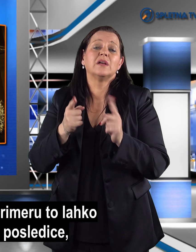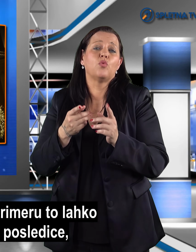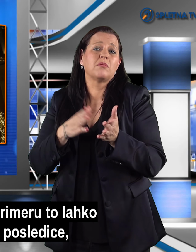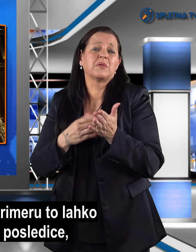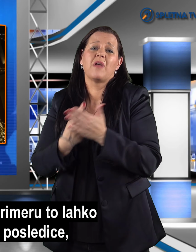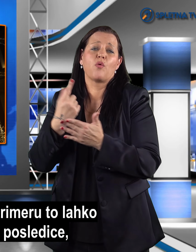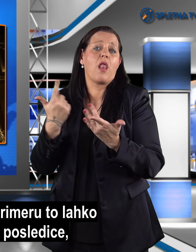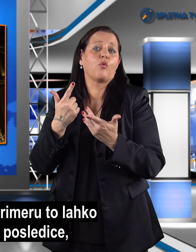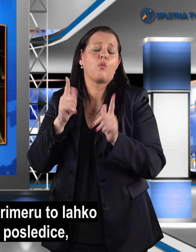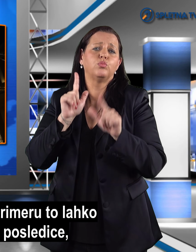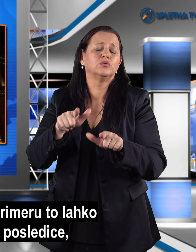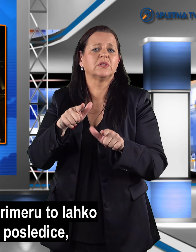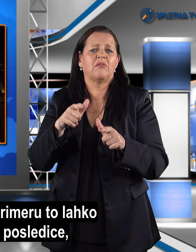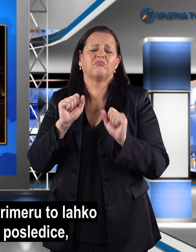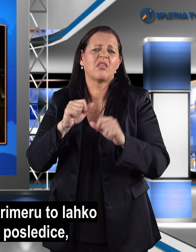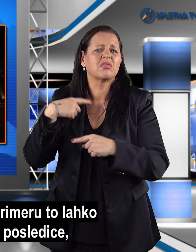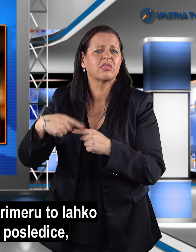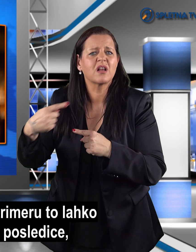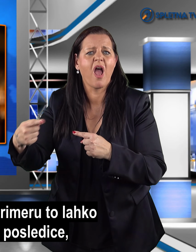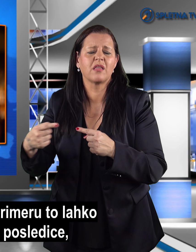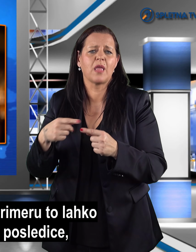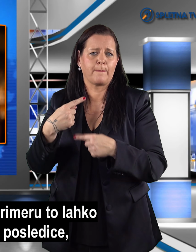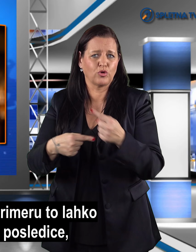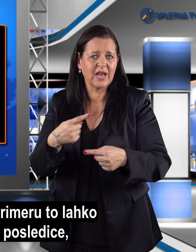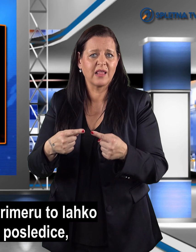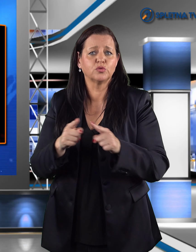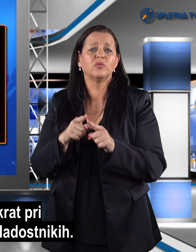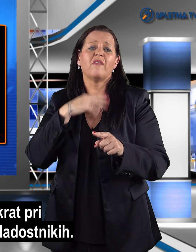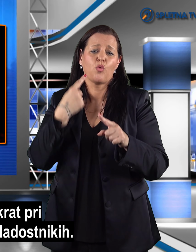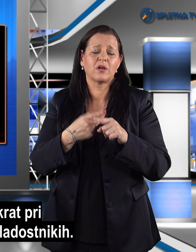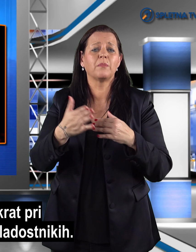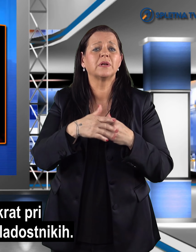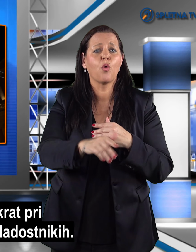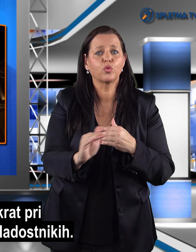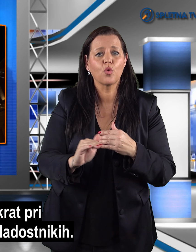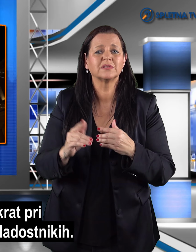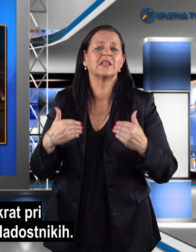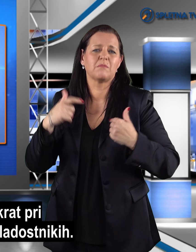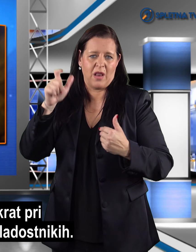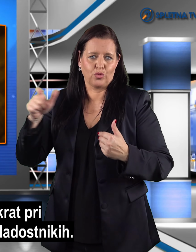V nasprotnem primeru to lahko pusti trajne posledice, največkrat pri otrocih in mladostnikih.